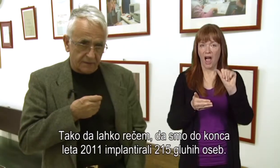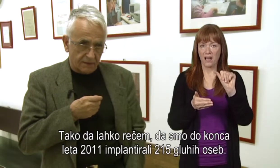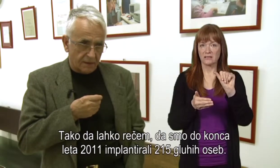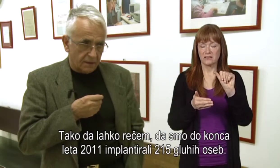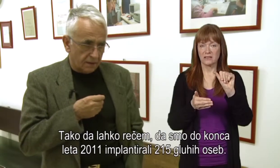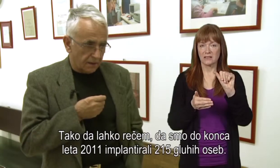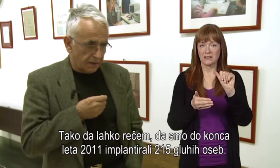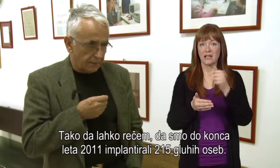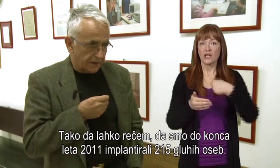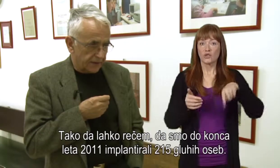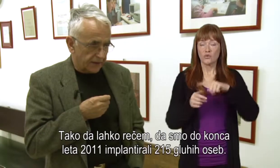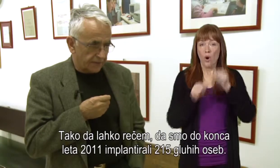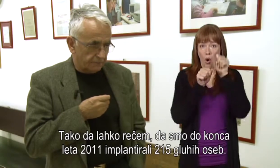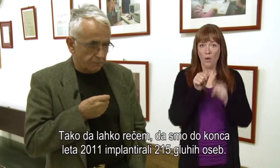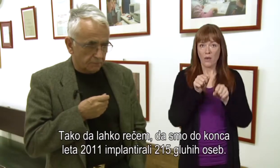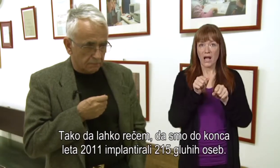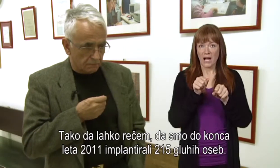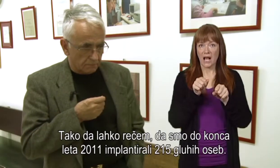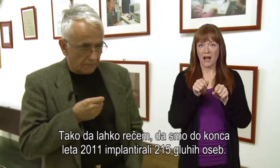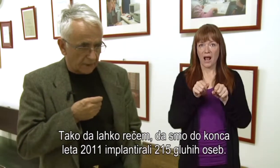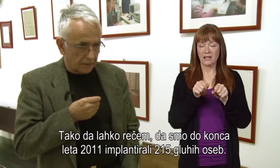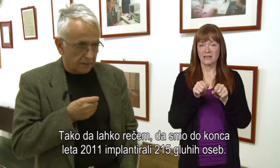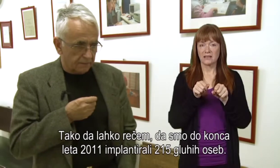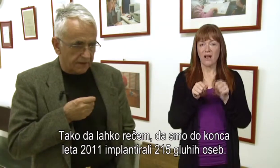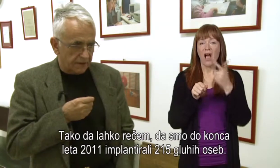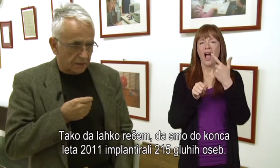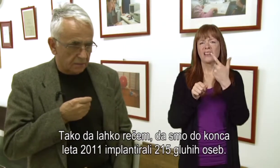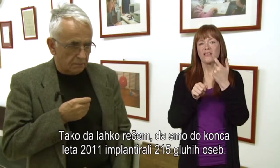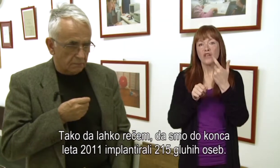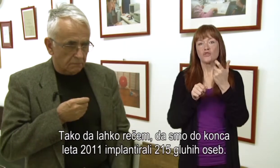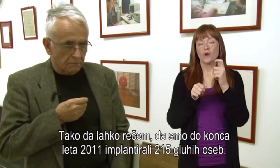2011 implantirali